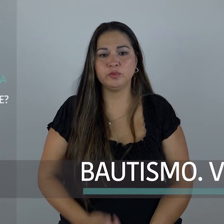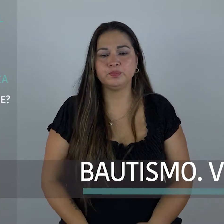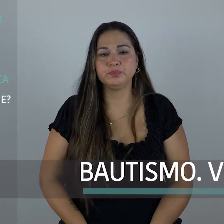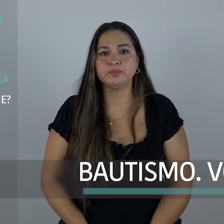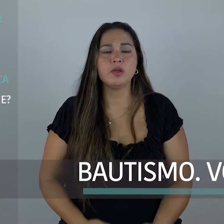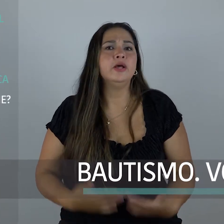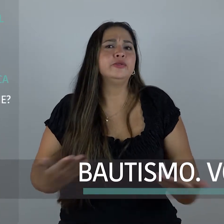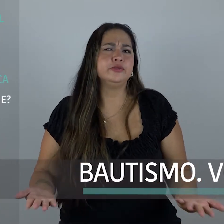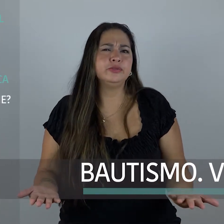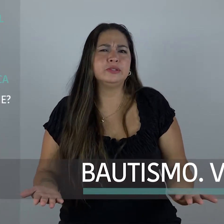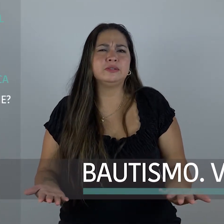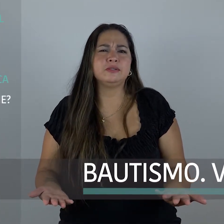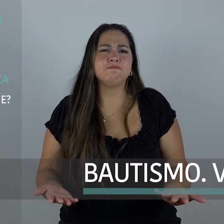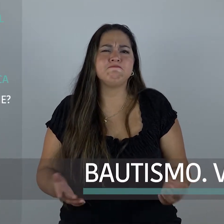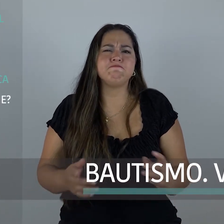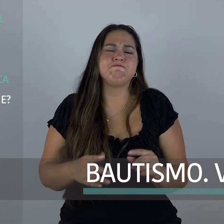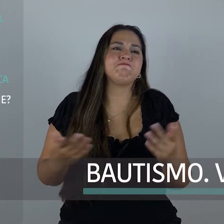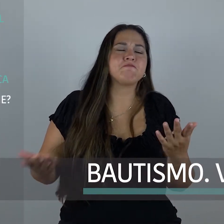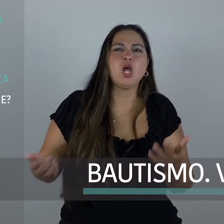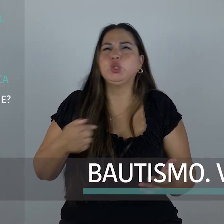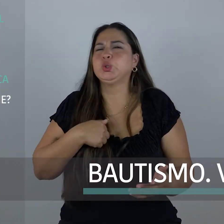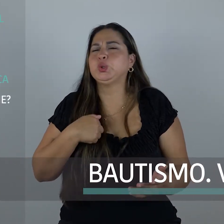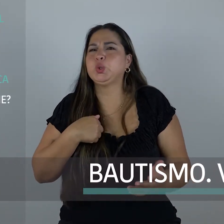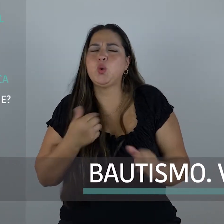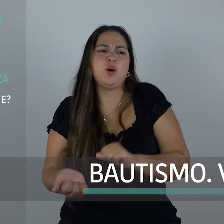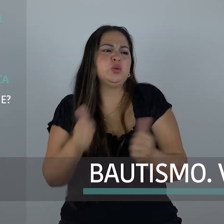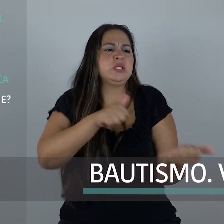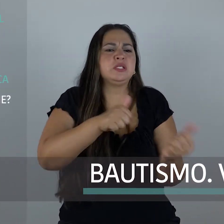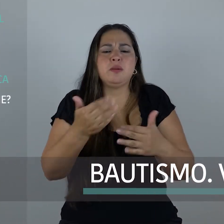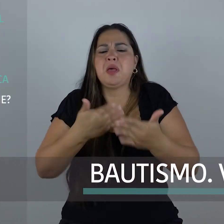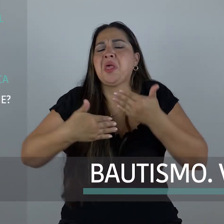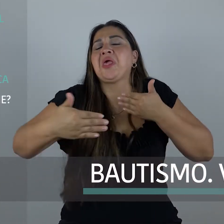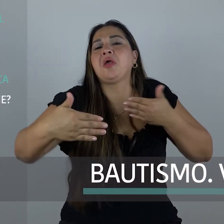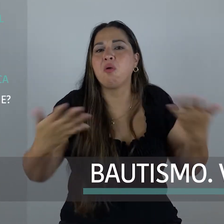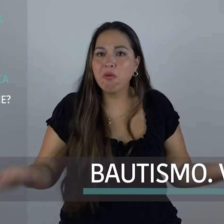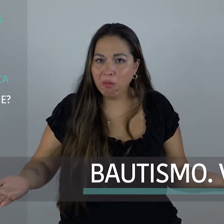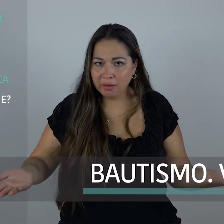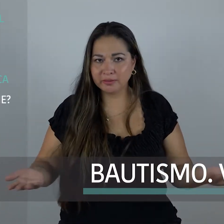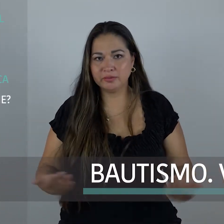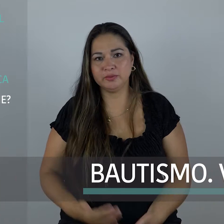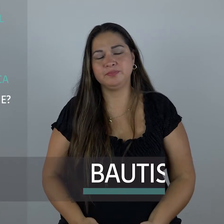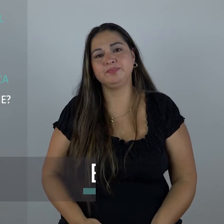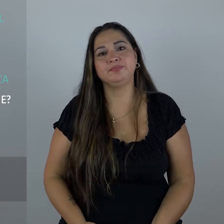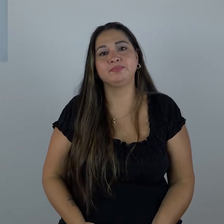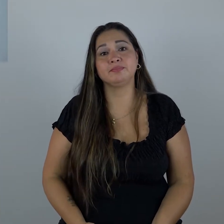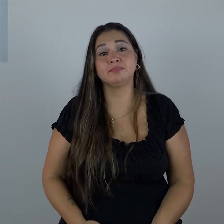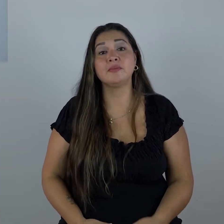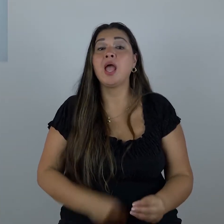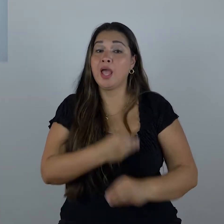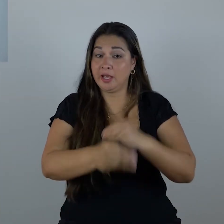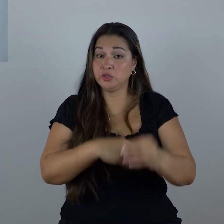diré? ¿Cuándo debo bautizarme? En la misma historia de Hechos, en Hechos